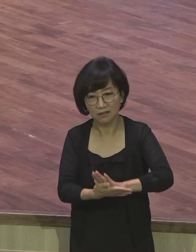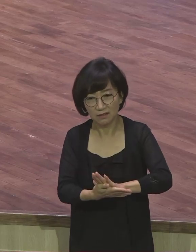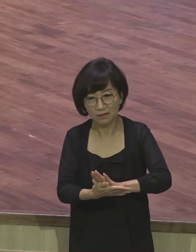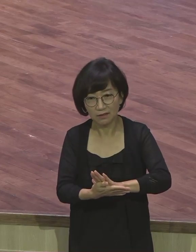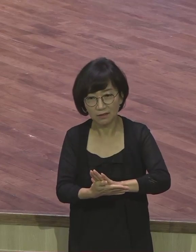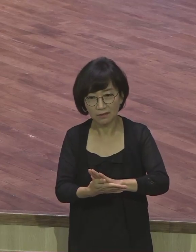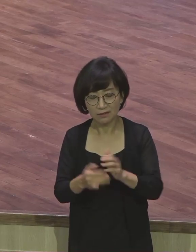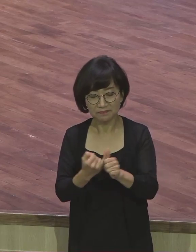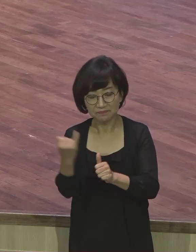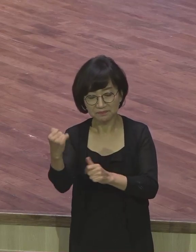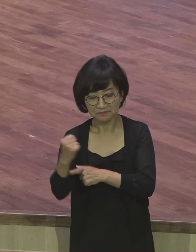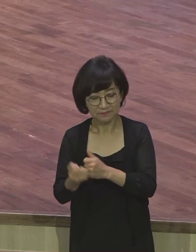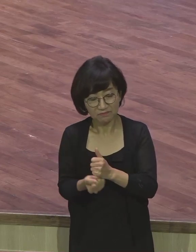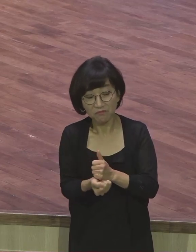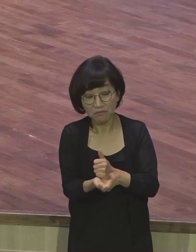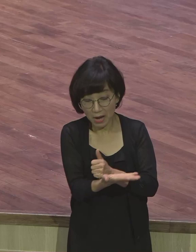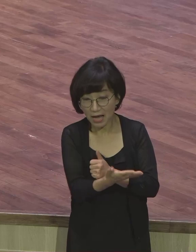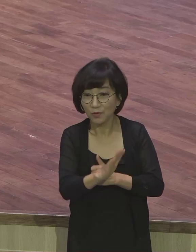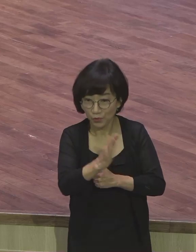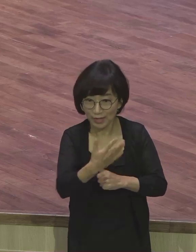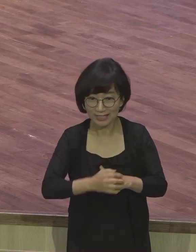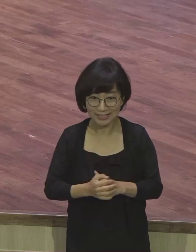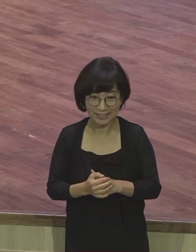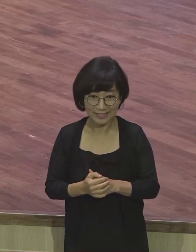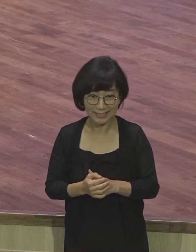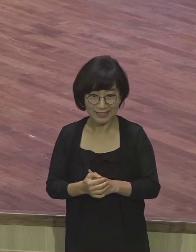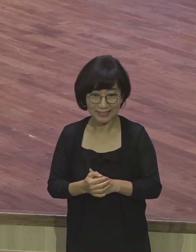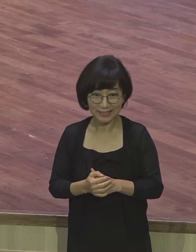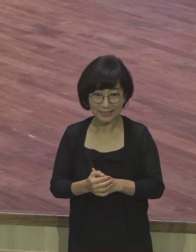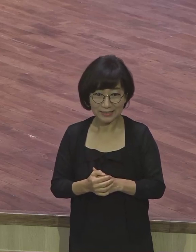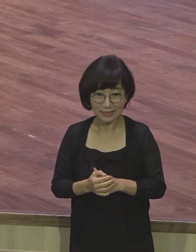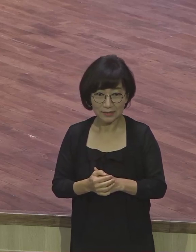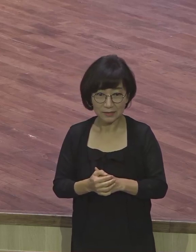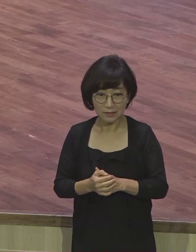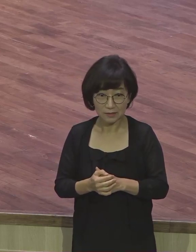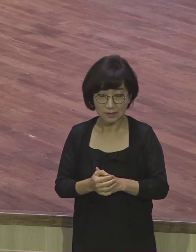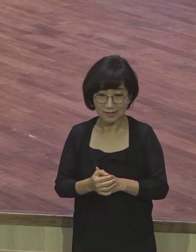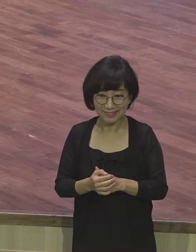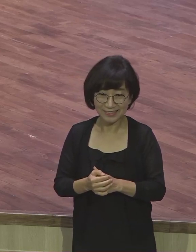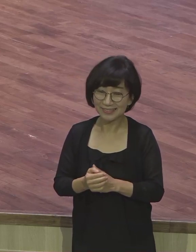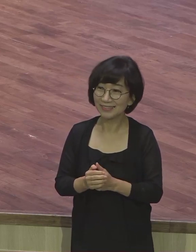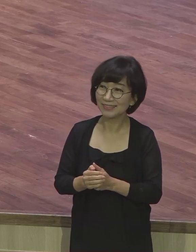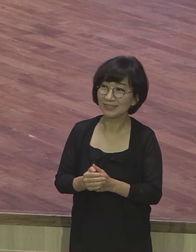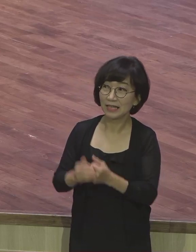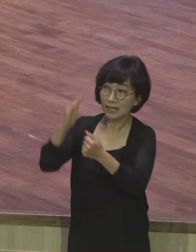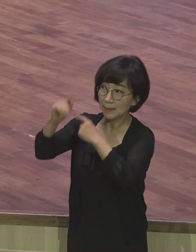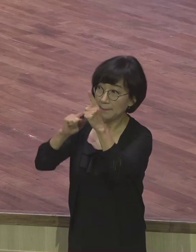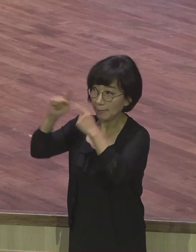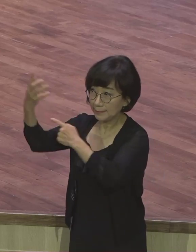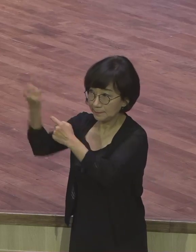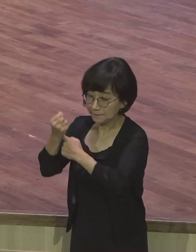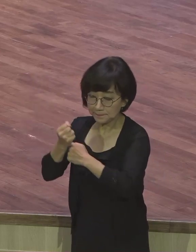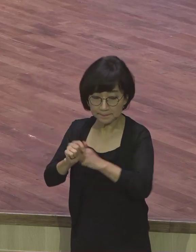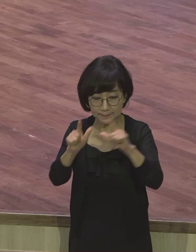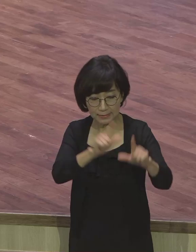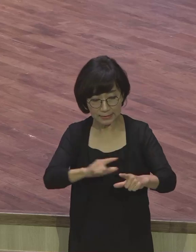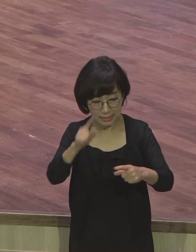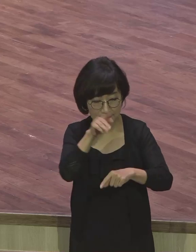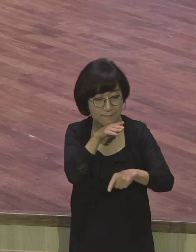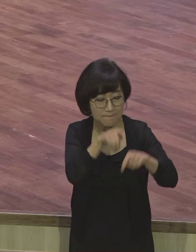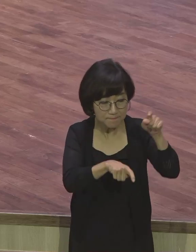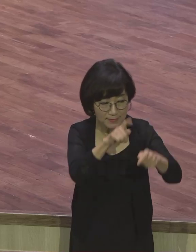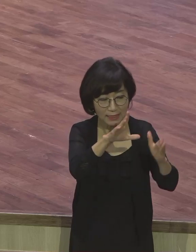영향력을 입히게 되었다. 영향력. 삶 속에서 이것을 실천하다 보면 영향력을 입히게 되었다.